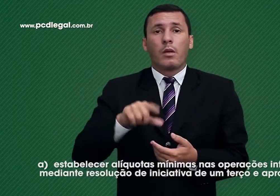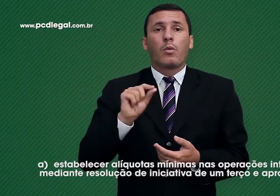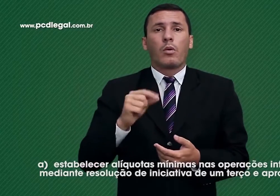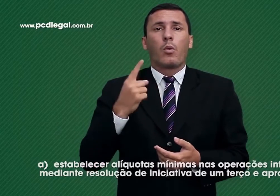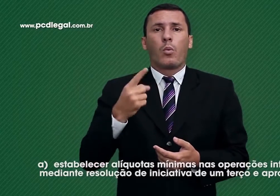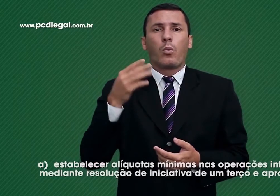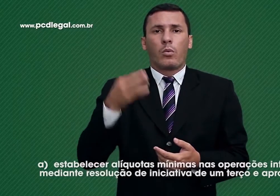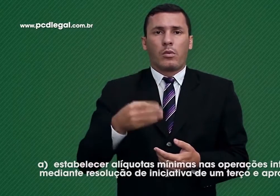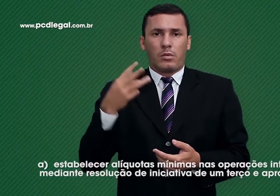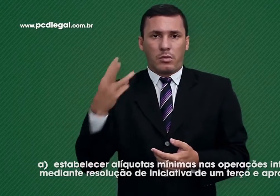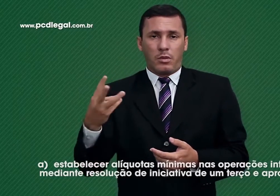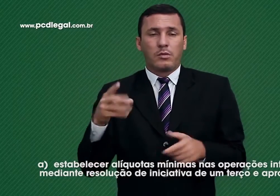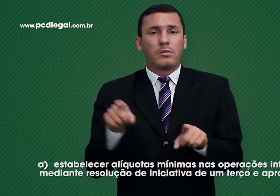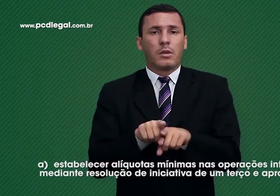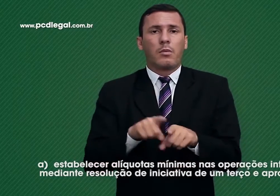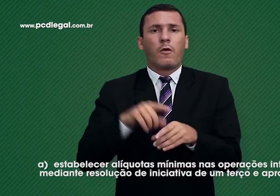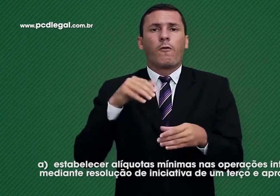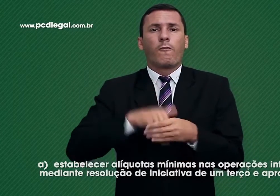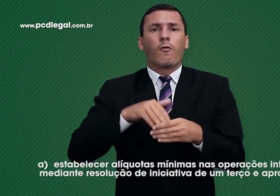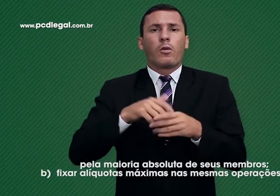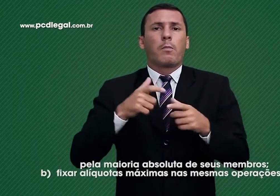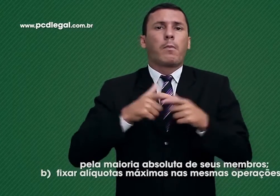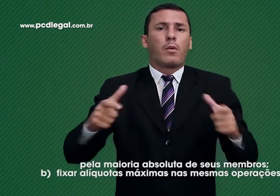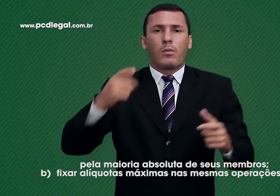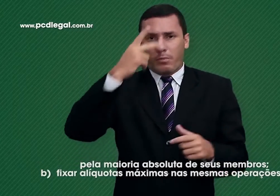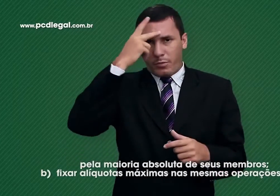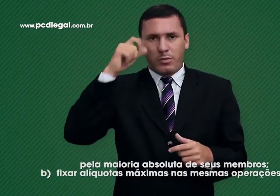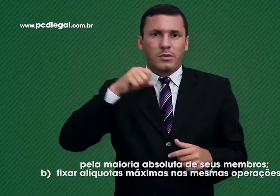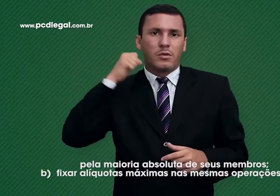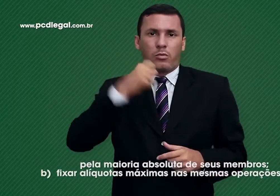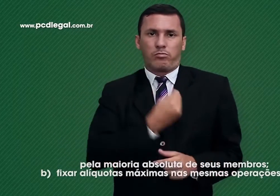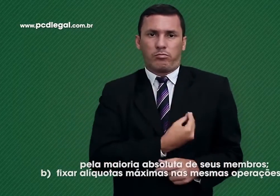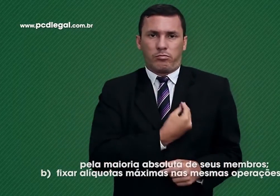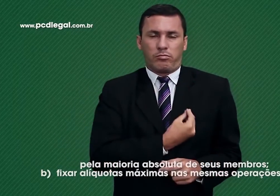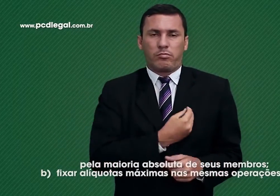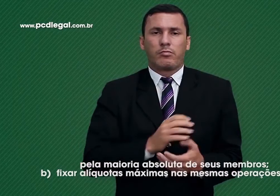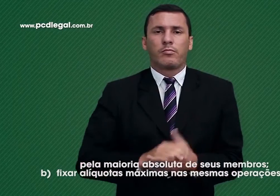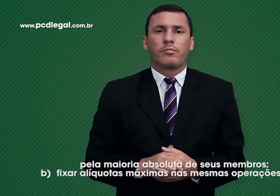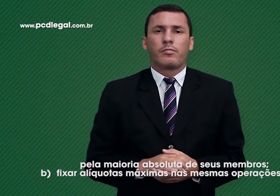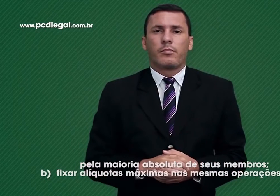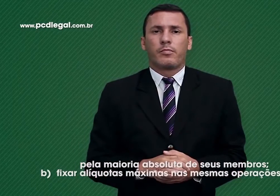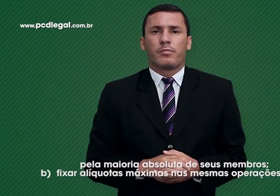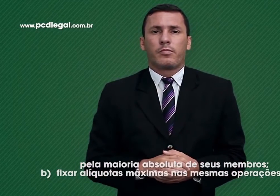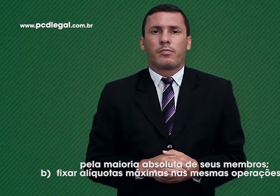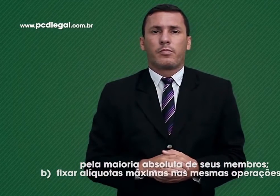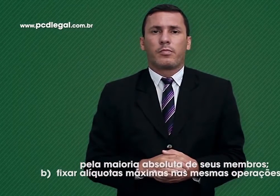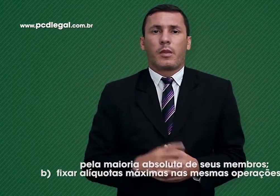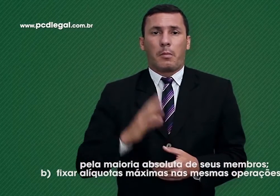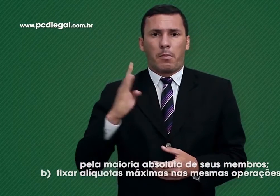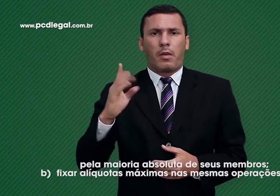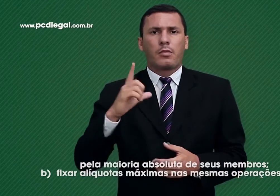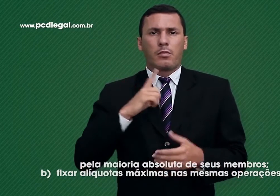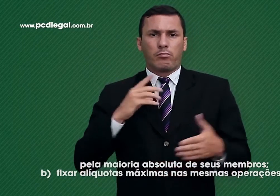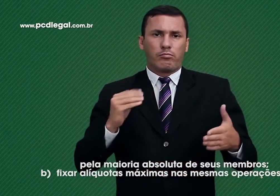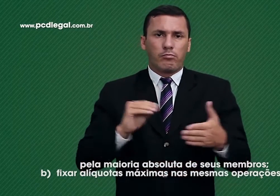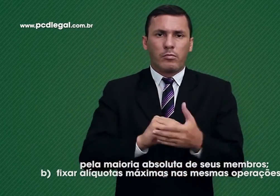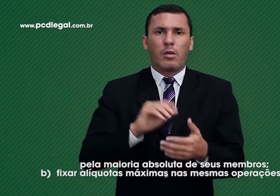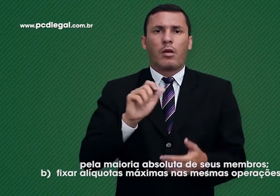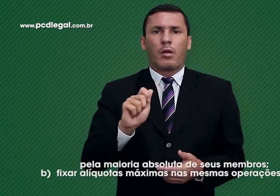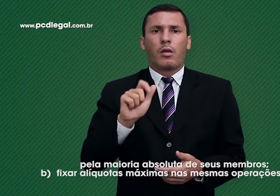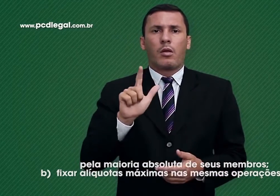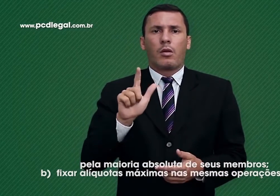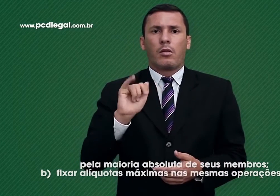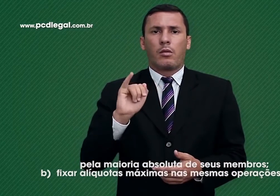de iniciativa de 1/3 e aprovada pela maioria absoluta de seus membros. B.